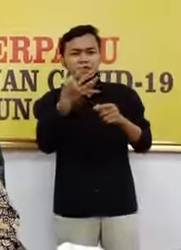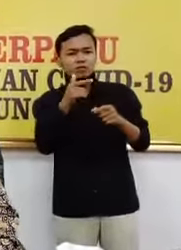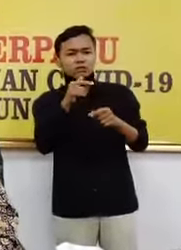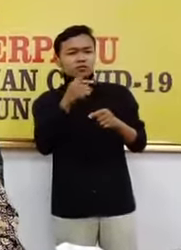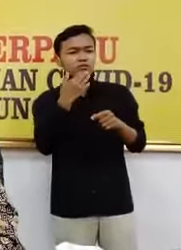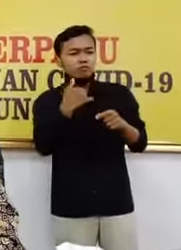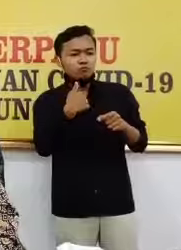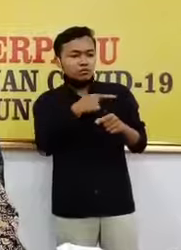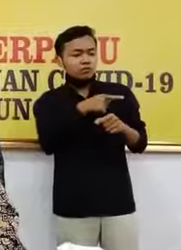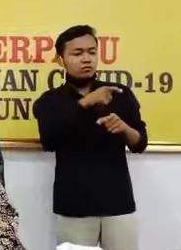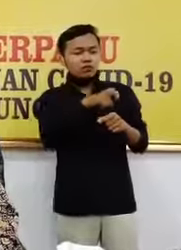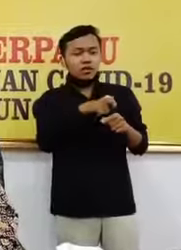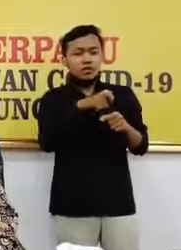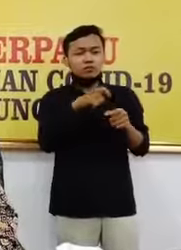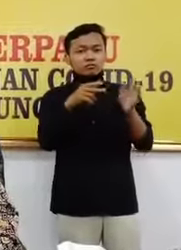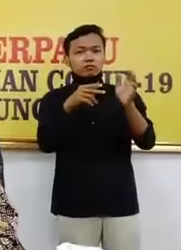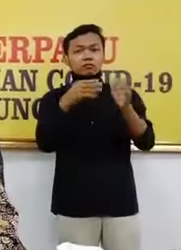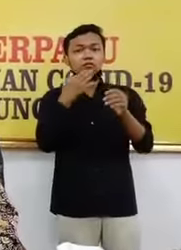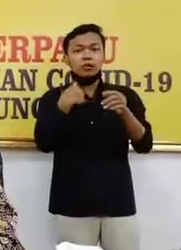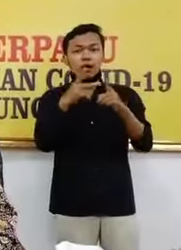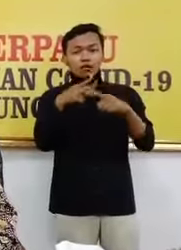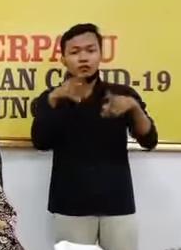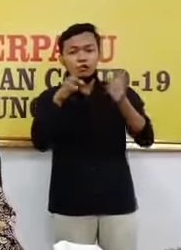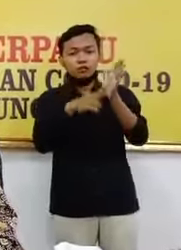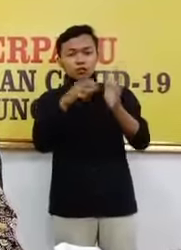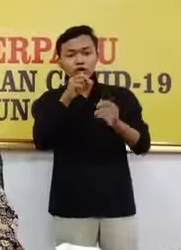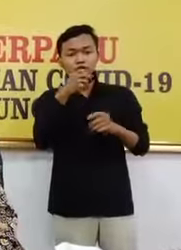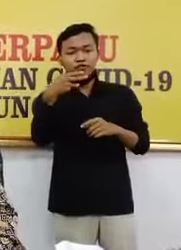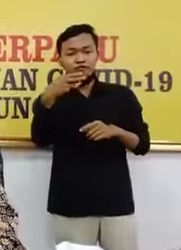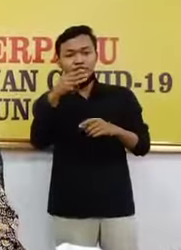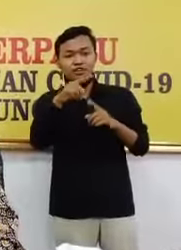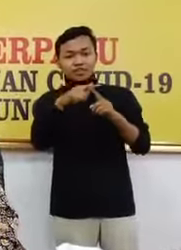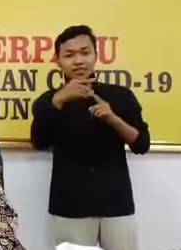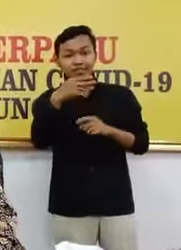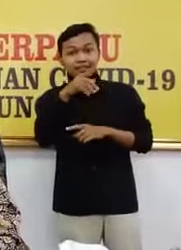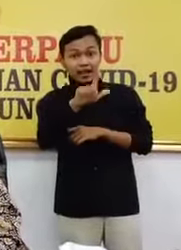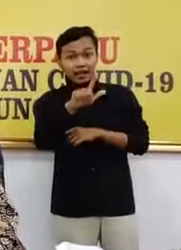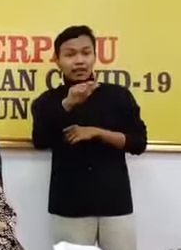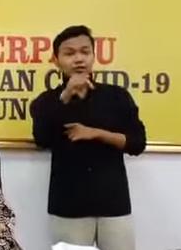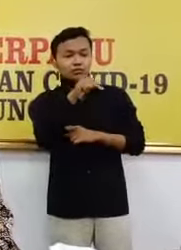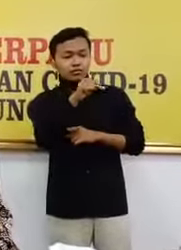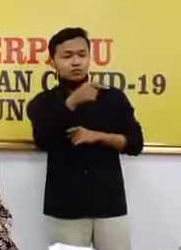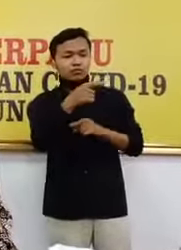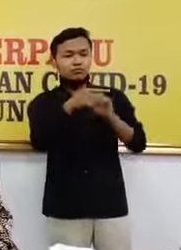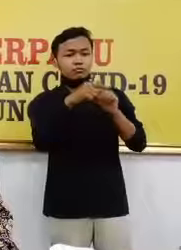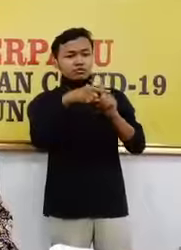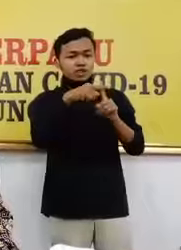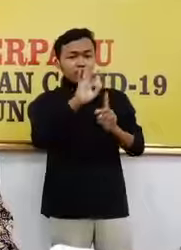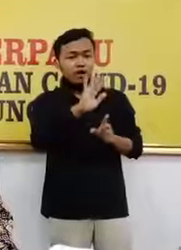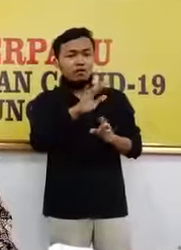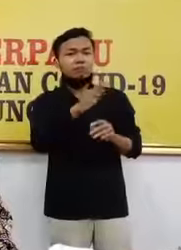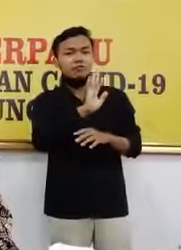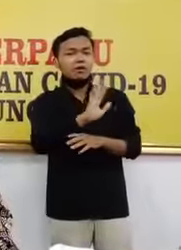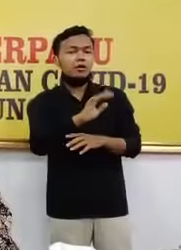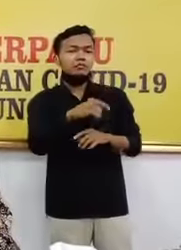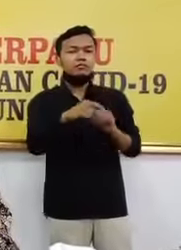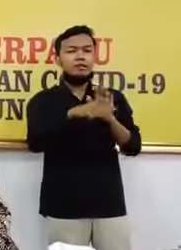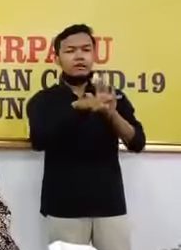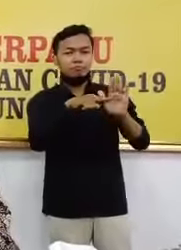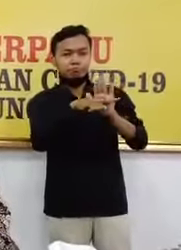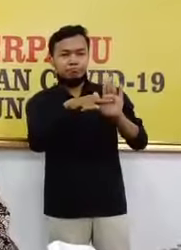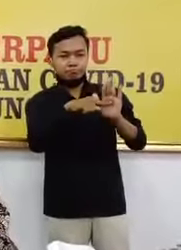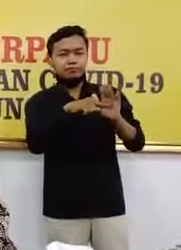itu terkena COVID? Dalam hal ini saya nyatakan tidak, karena hasilnya dari swab tenggorokannya negatif.